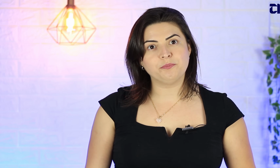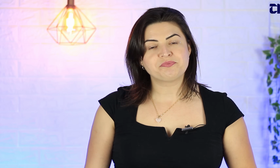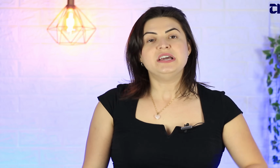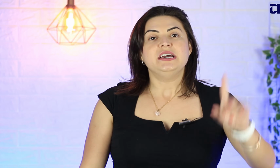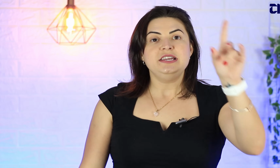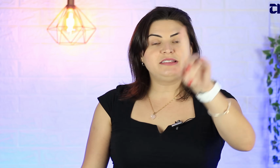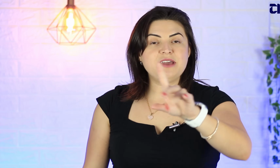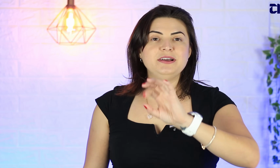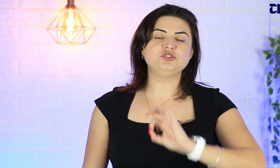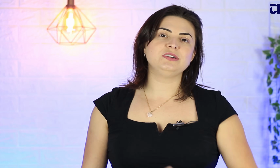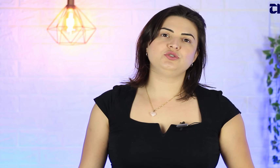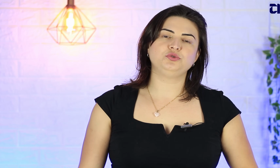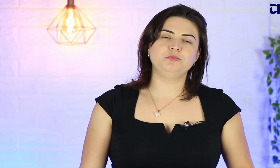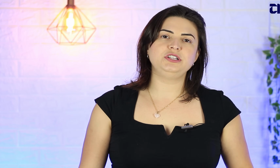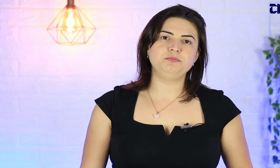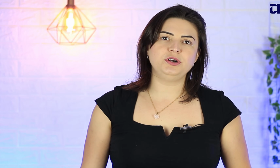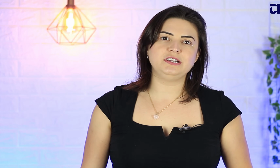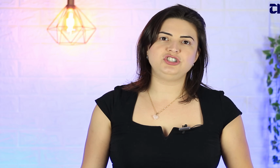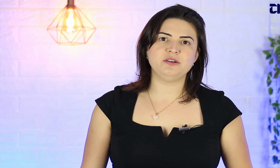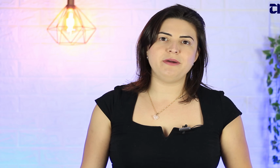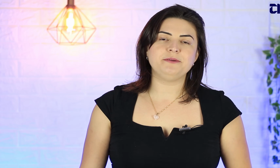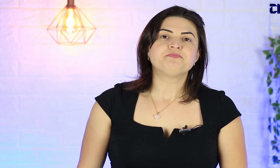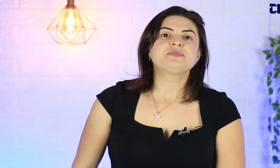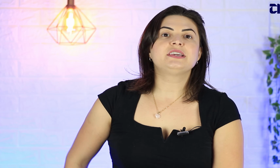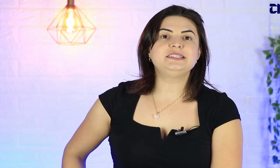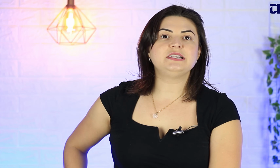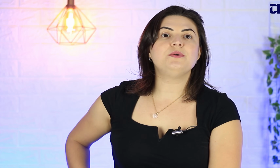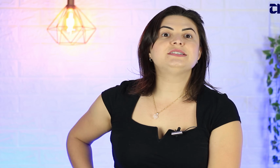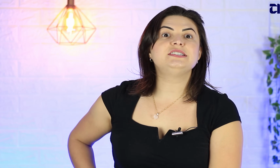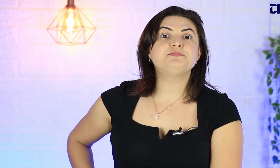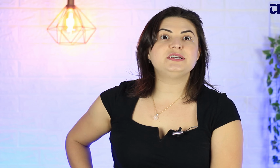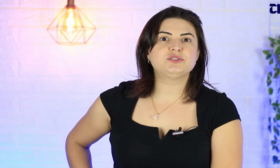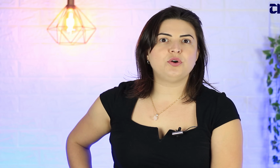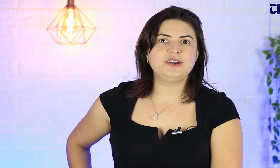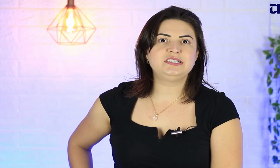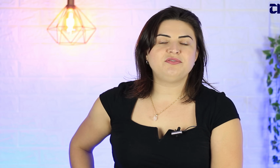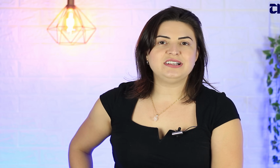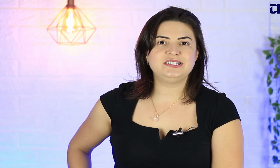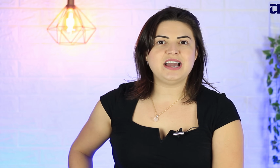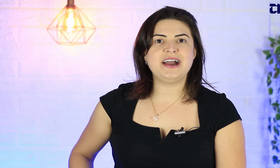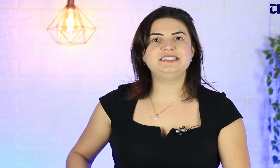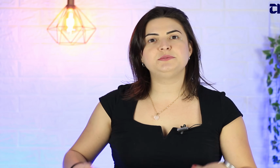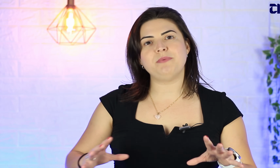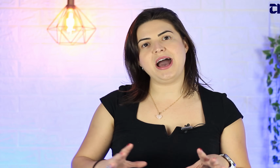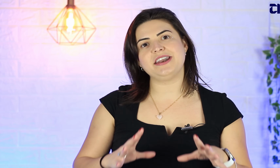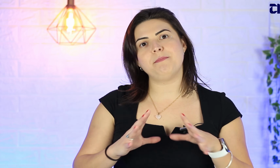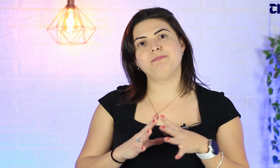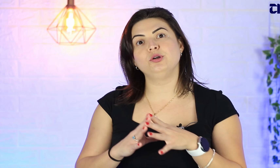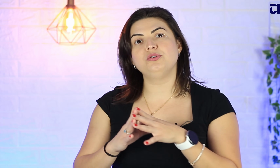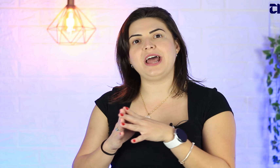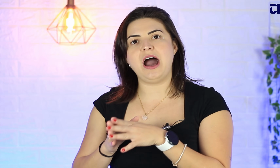E tem mais um assunto muito importante também, que são as expressões faciais para plural.